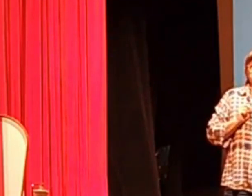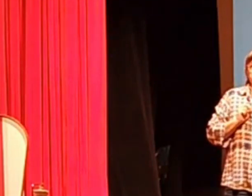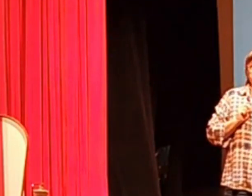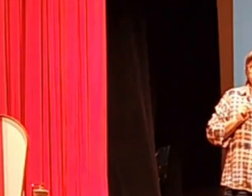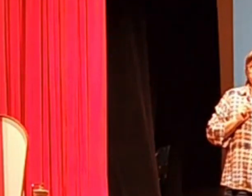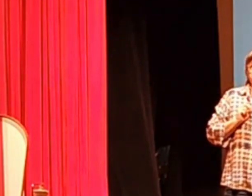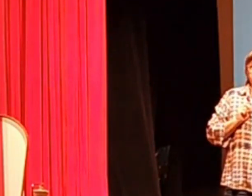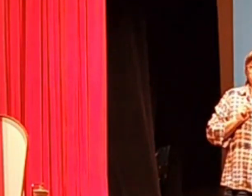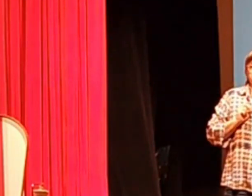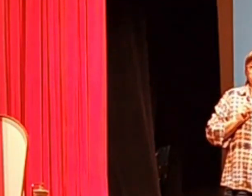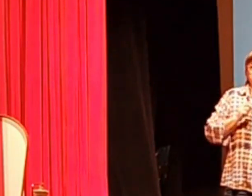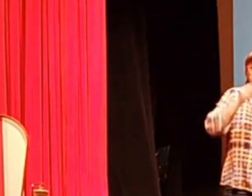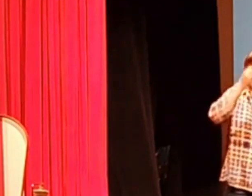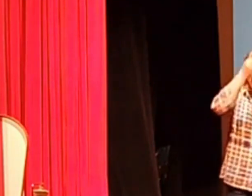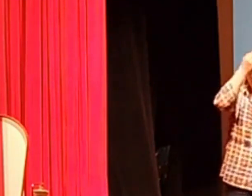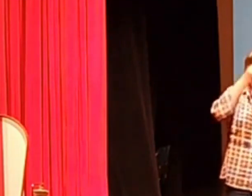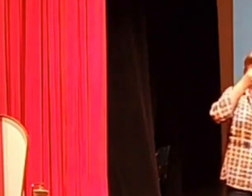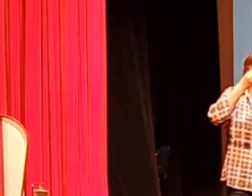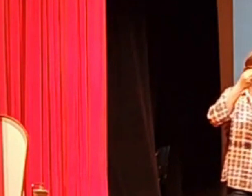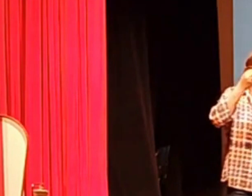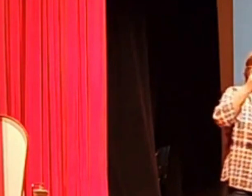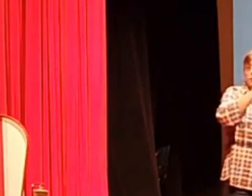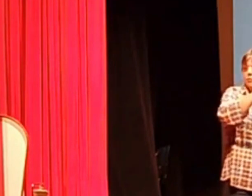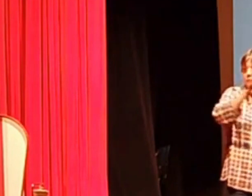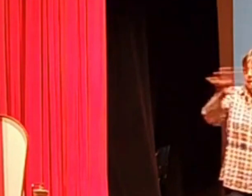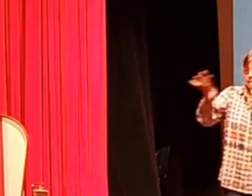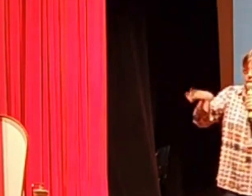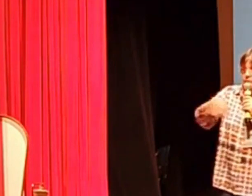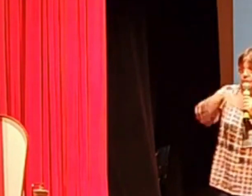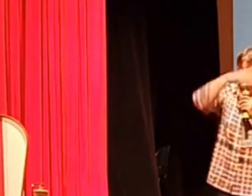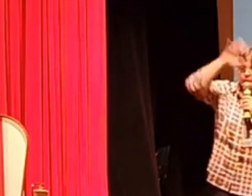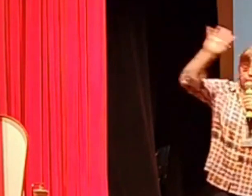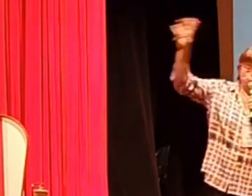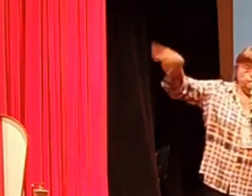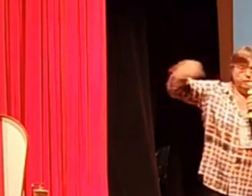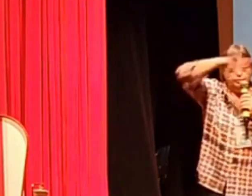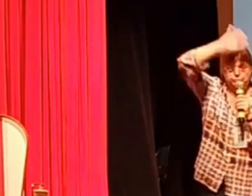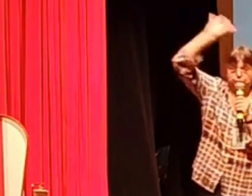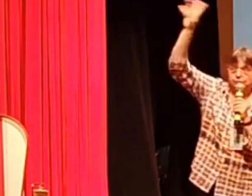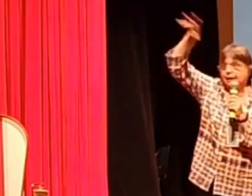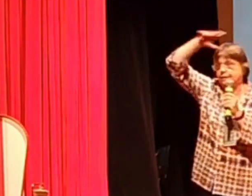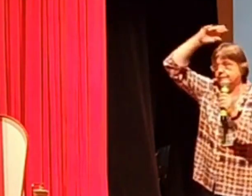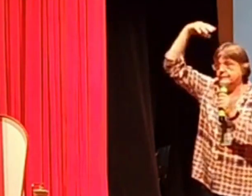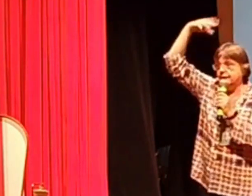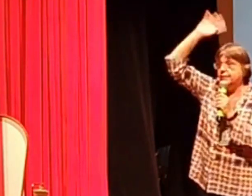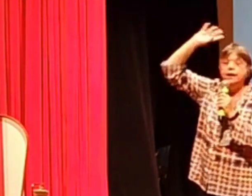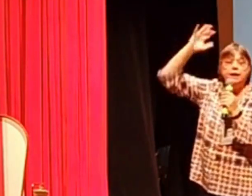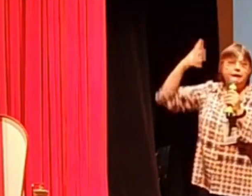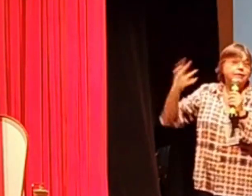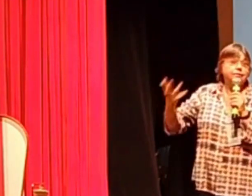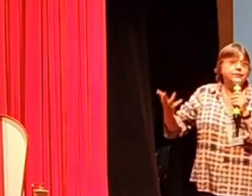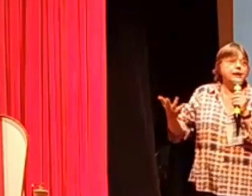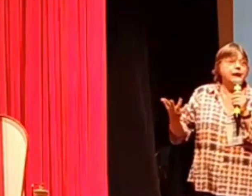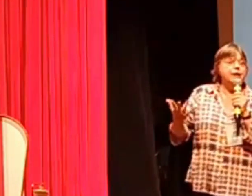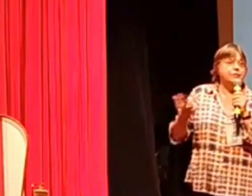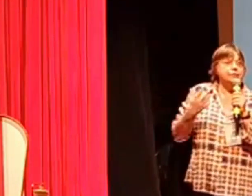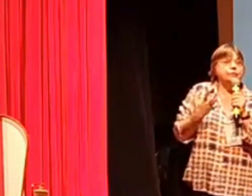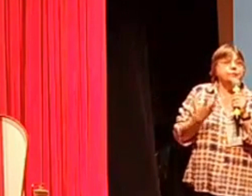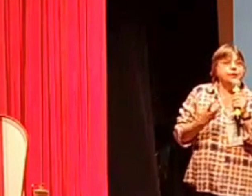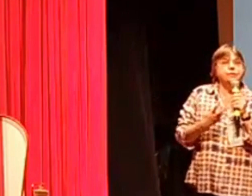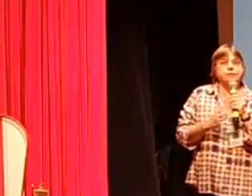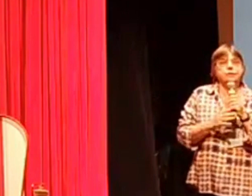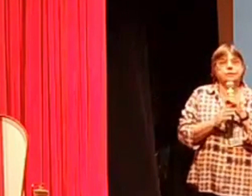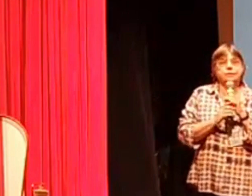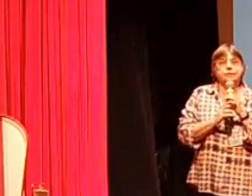alinhado, né? Porque é interna, todas aquelas questões neurológicas, musculares, etc., elas são reais, a